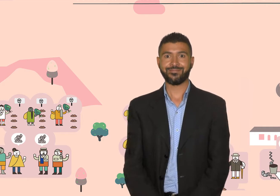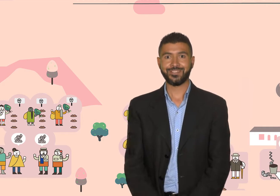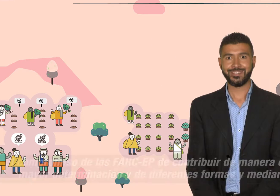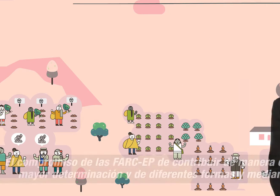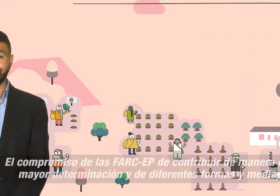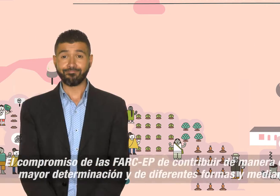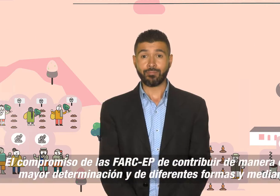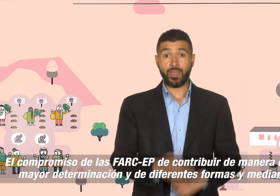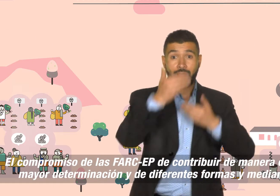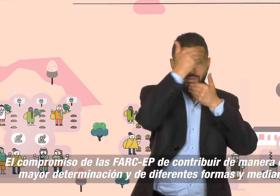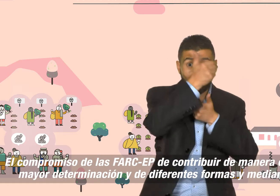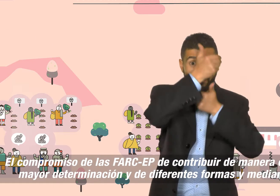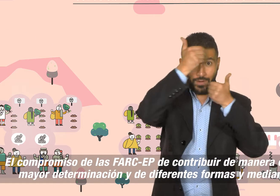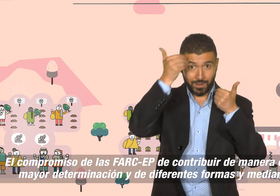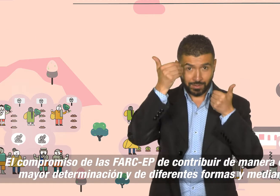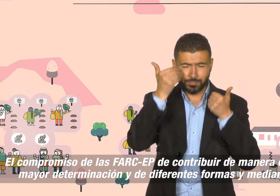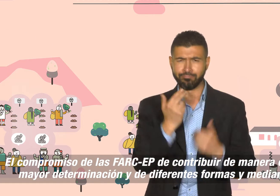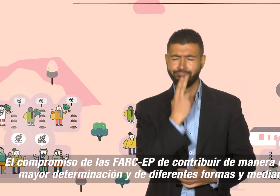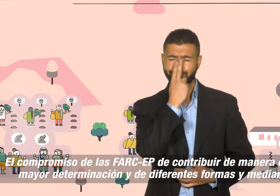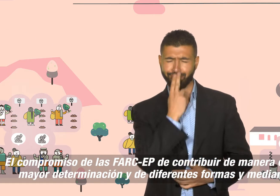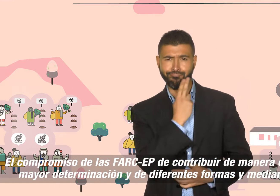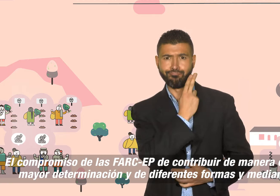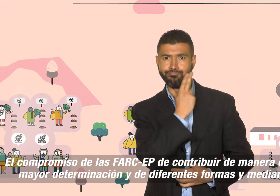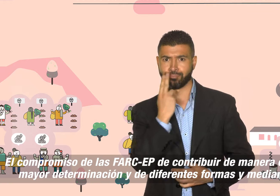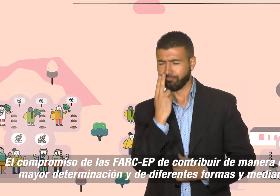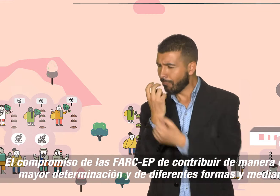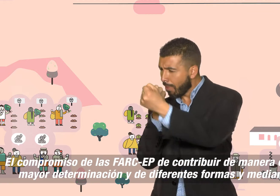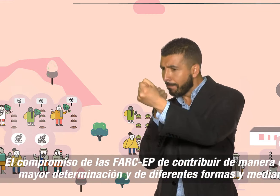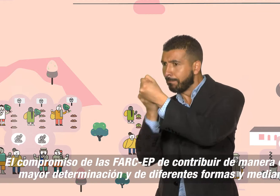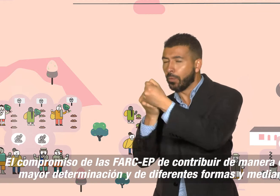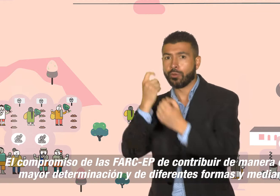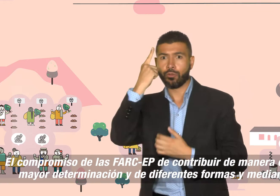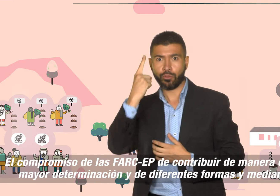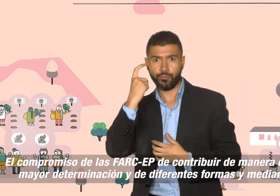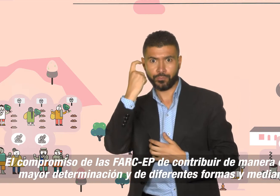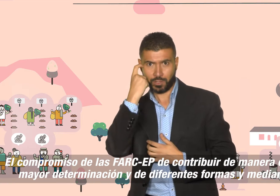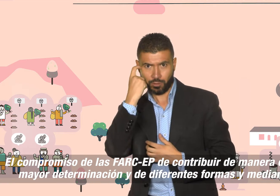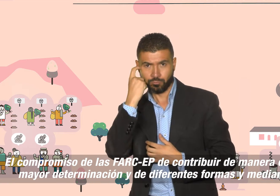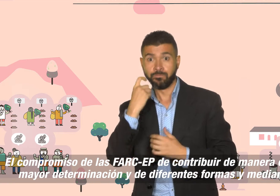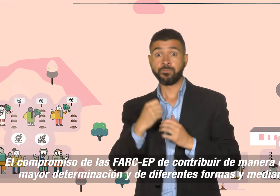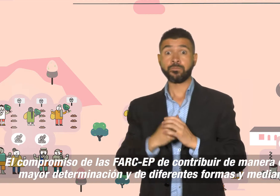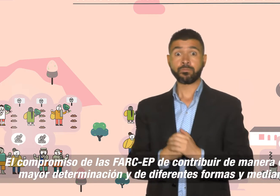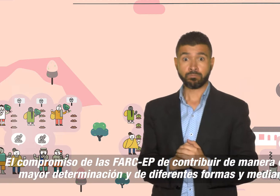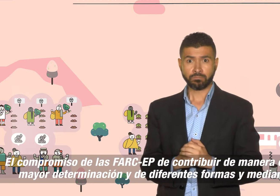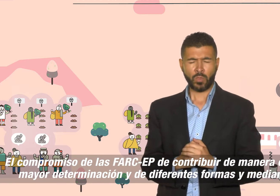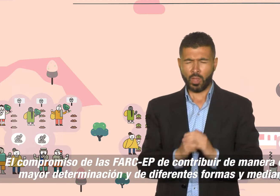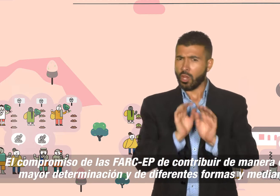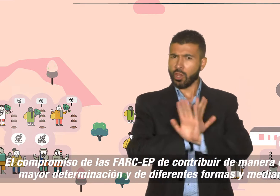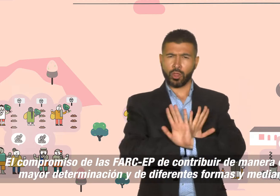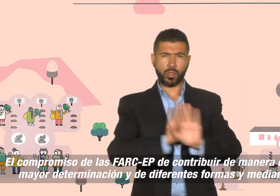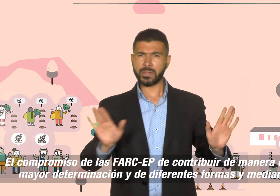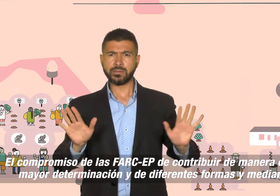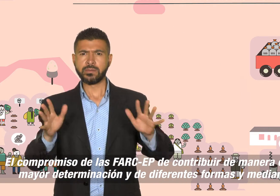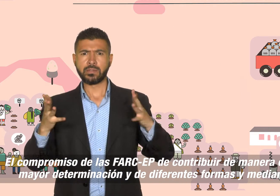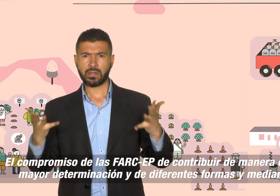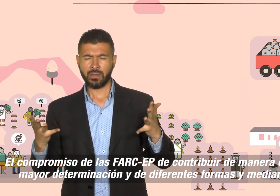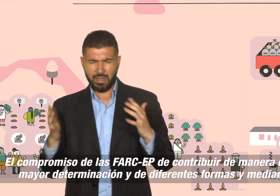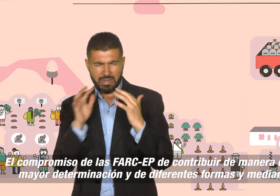El compromiso de las FARC-EP de contribuir de manera efectiva con la mayor determinación y de diferentes formas y mediante